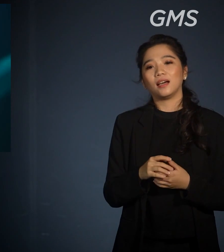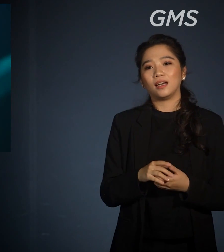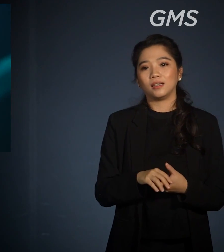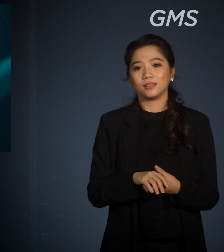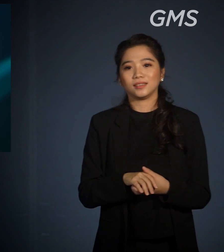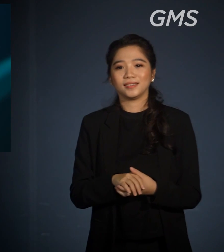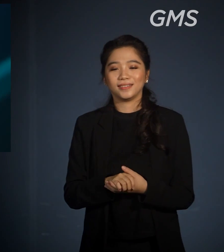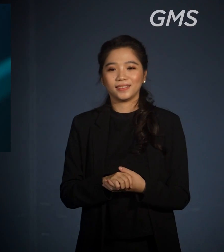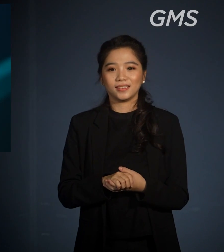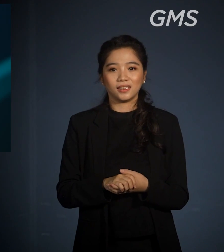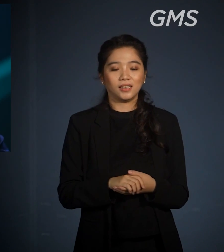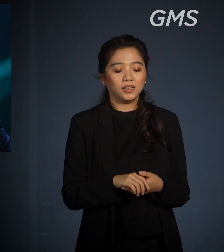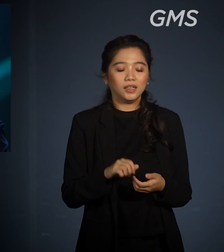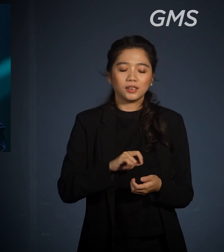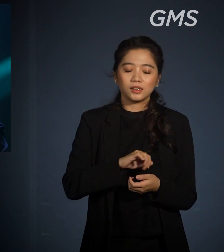ditinggikan,